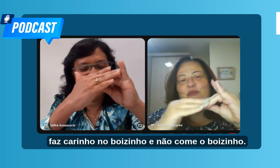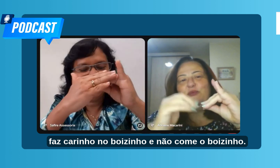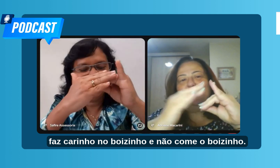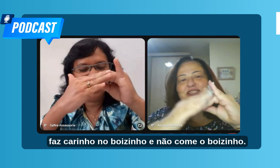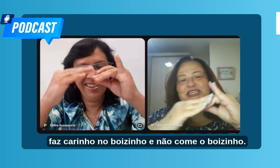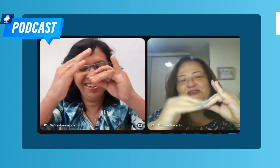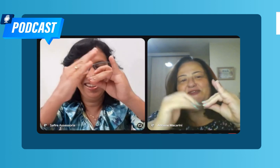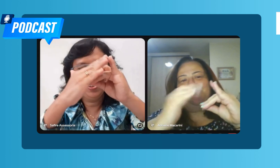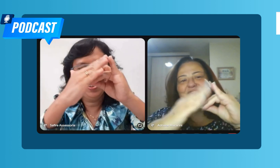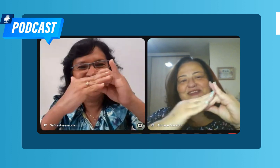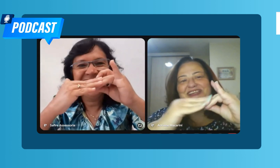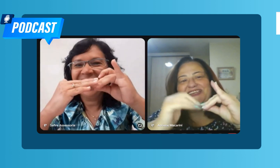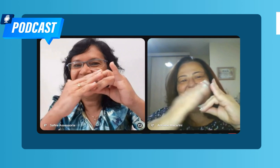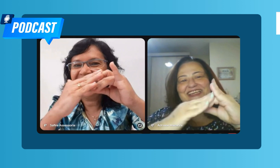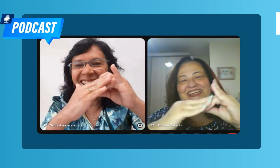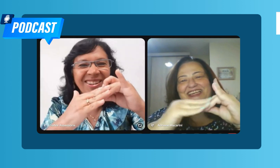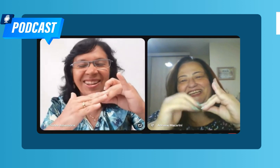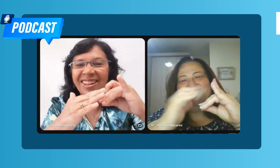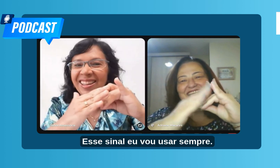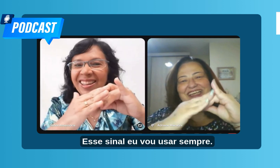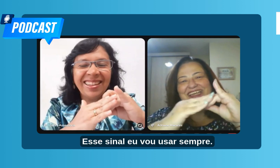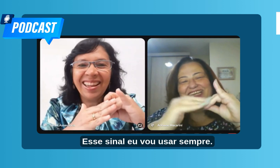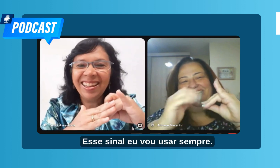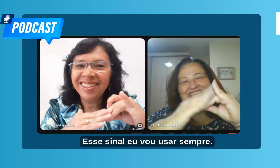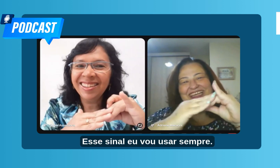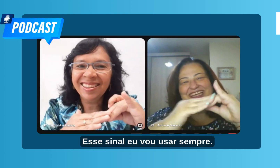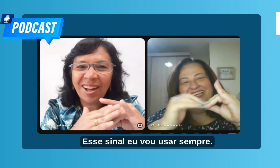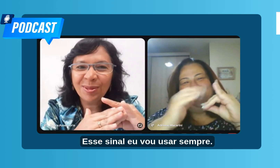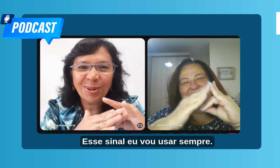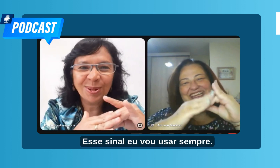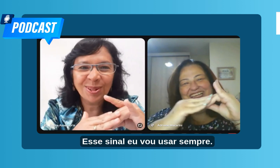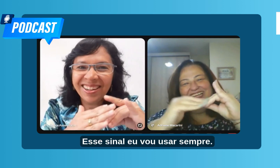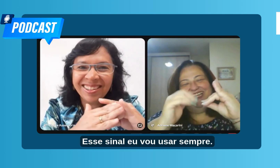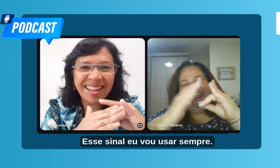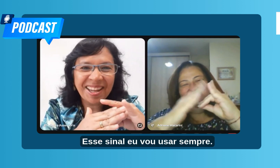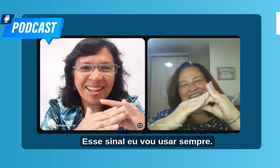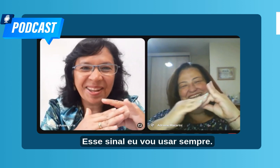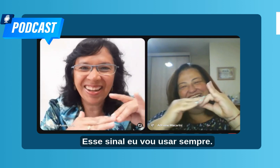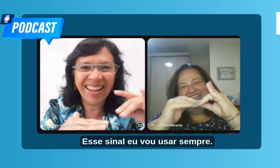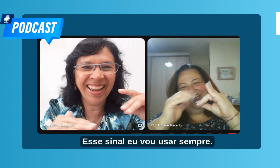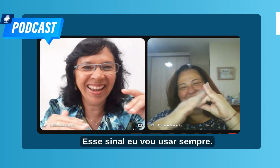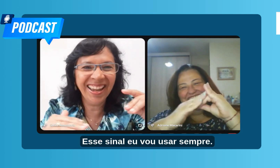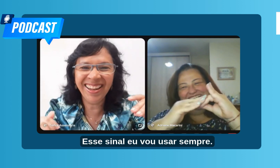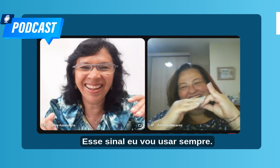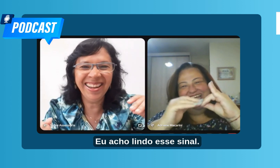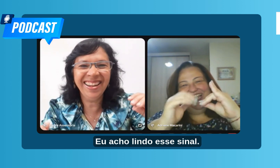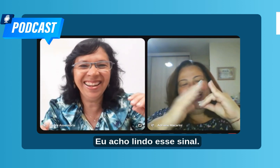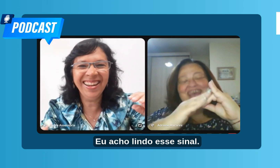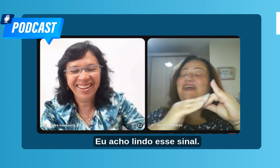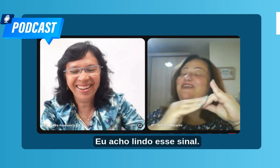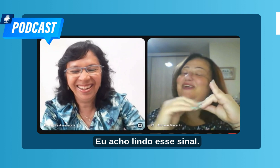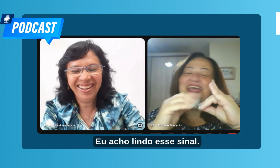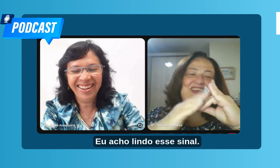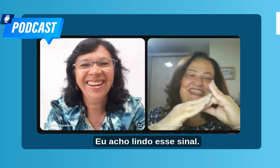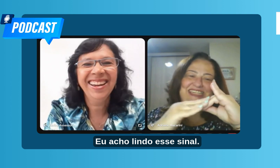o boizinho. Ah, esse sinal eu vou usar sempre. Eu acho lindo esse